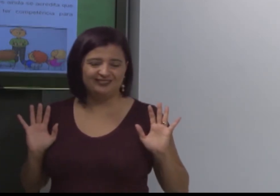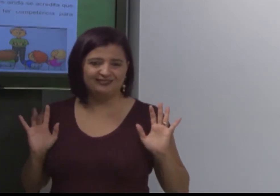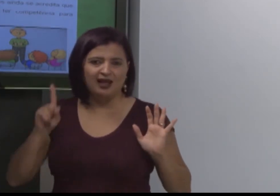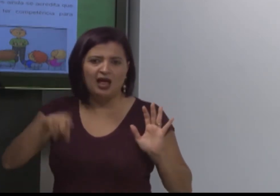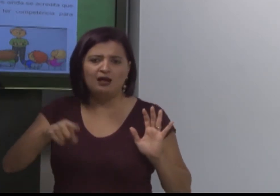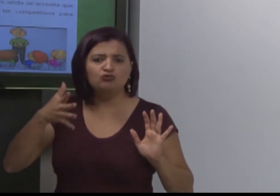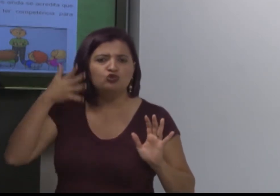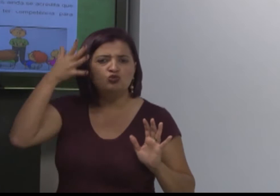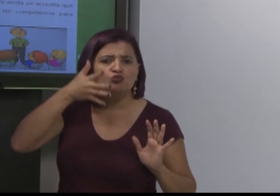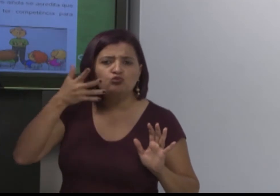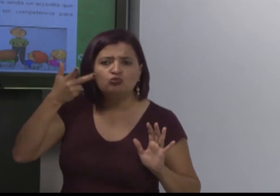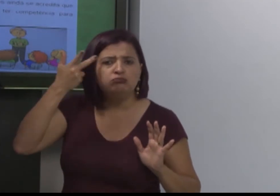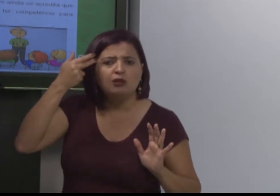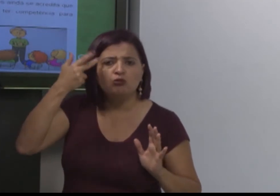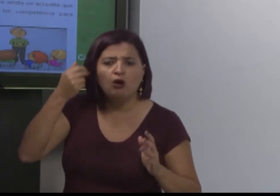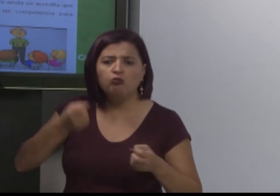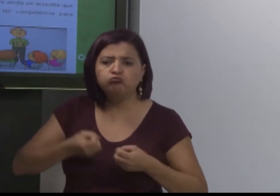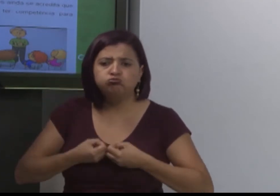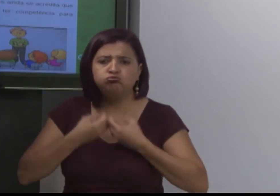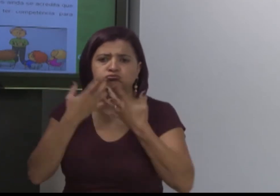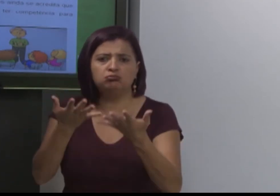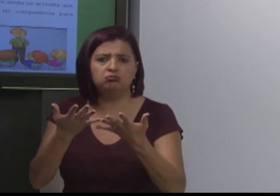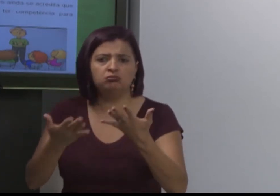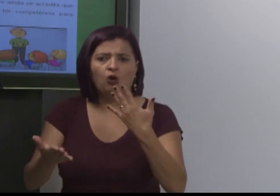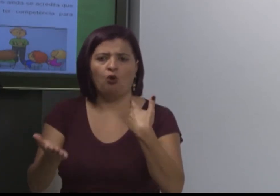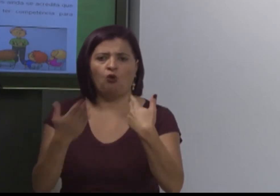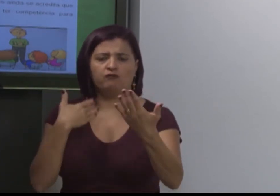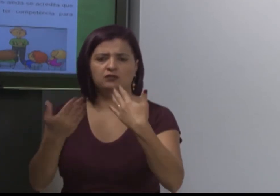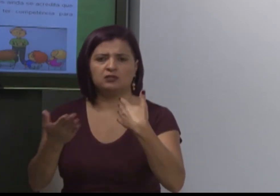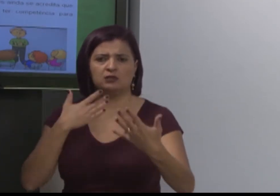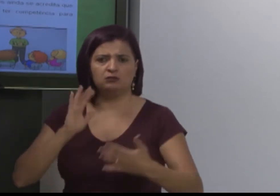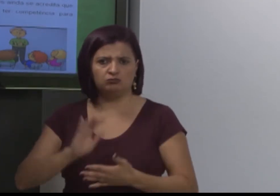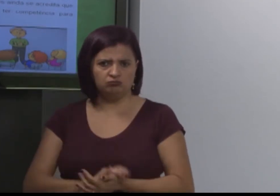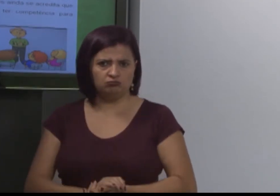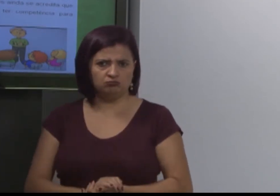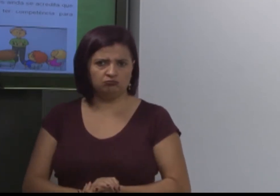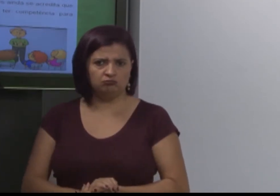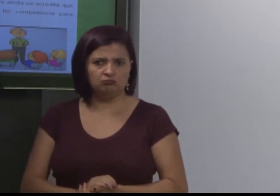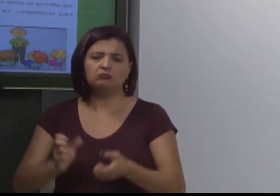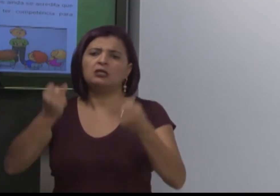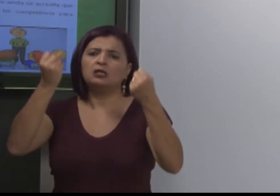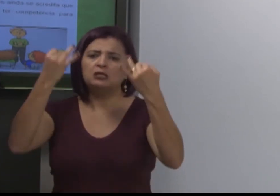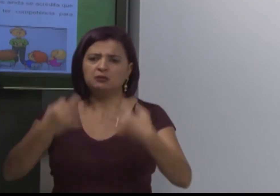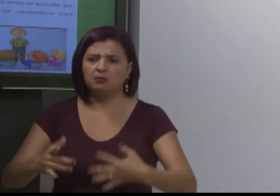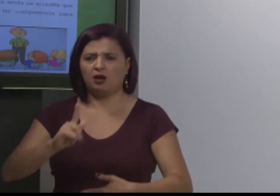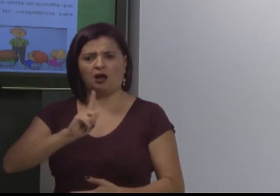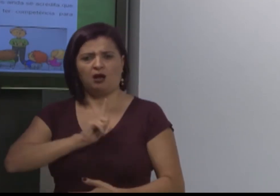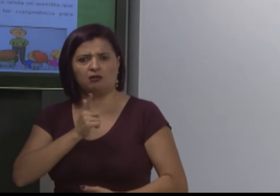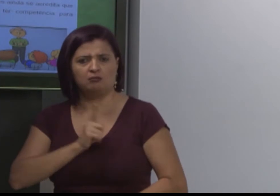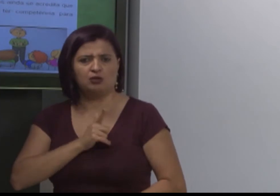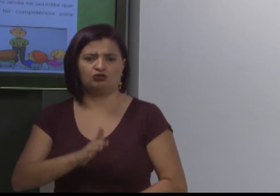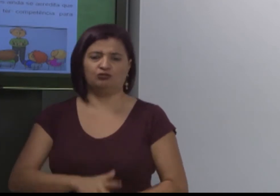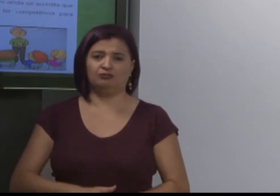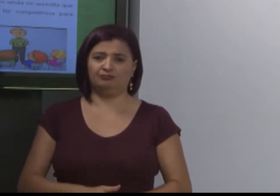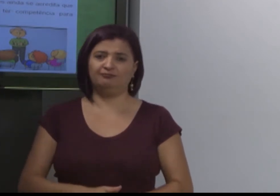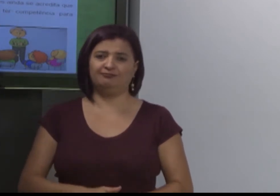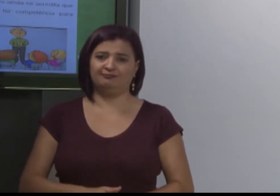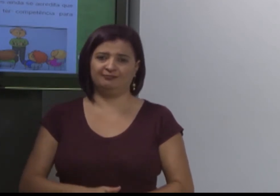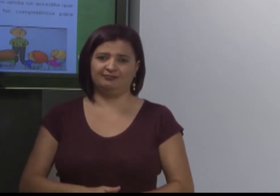Trabalhar com grupos não existe mais. Hoje é tudo contextualizado. Ou seja, é como se fosse uma